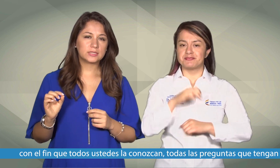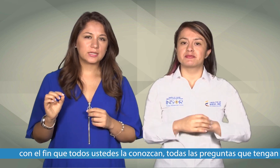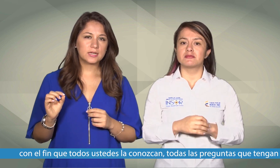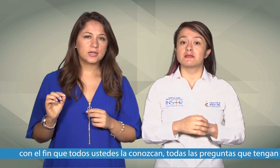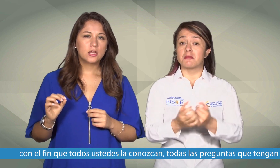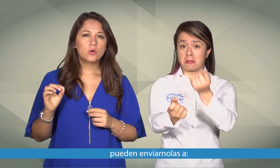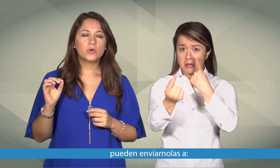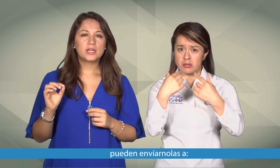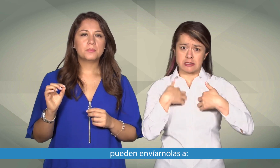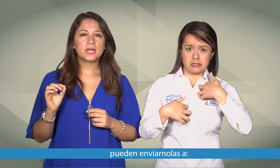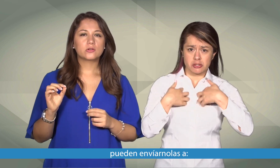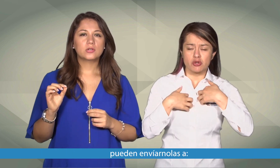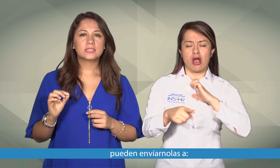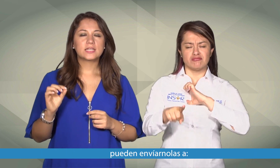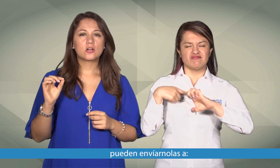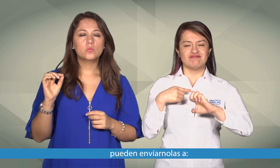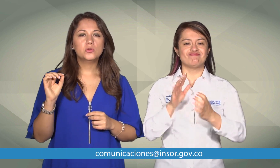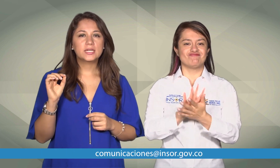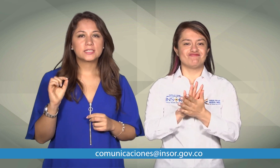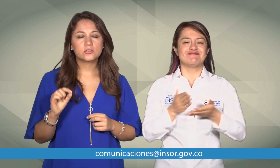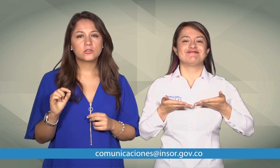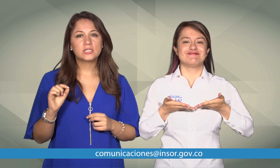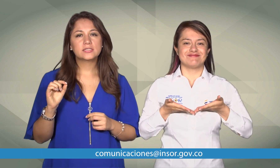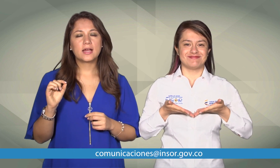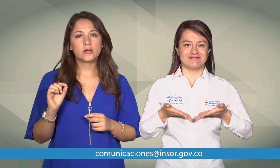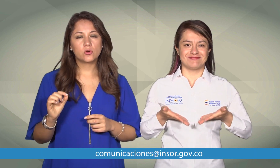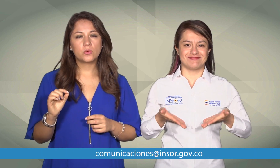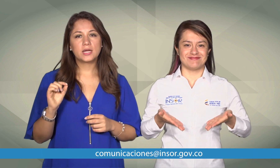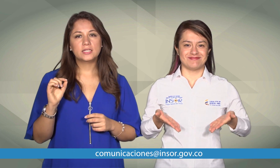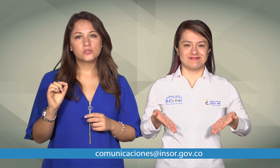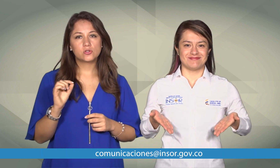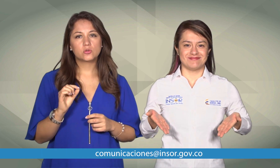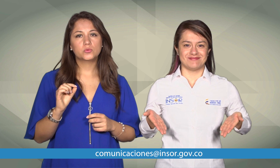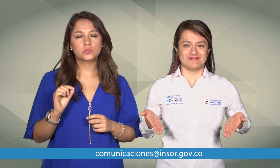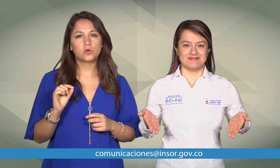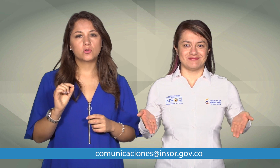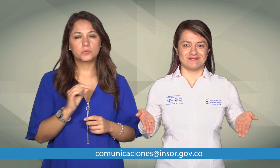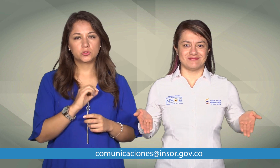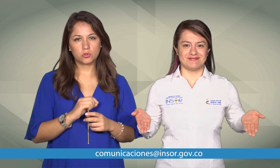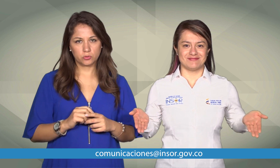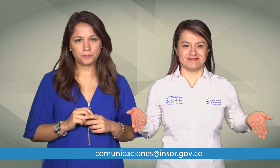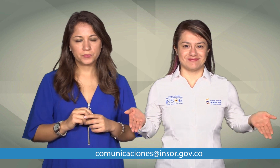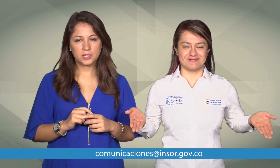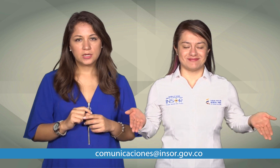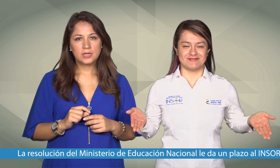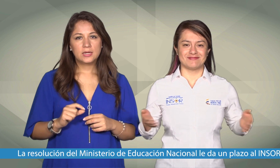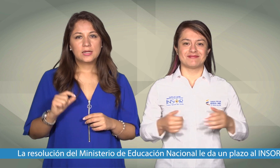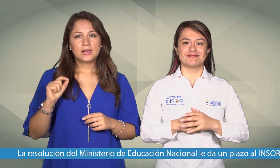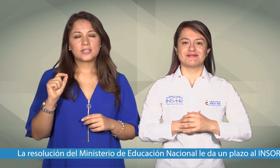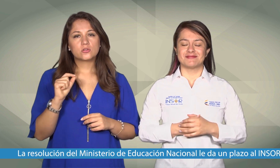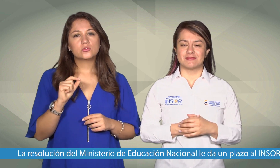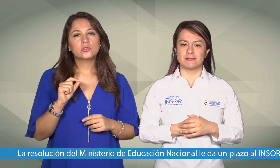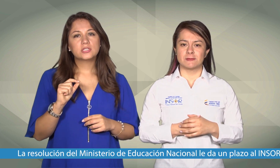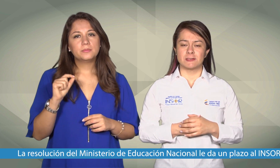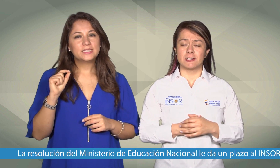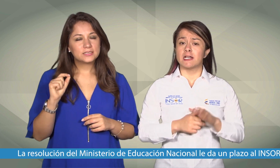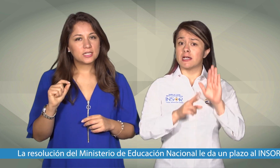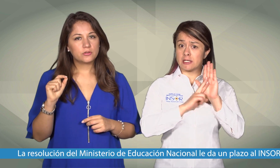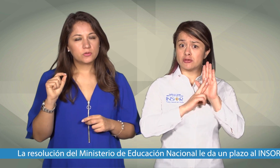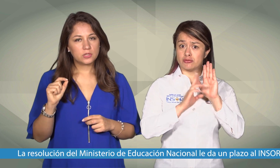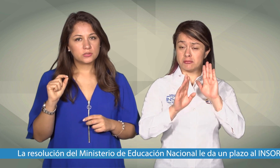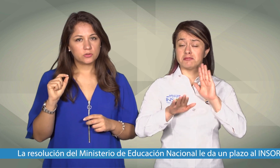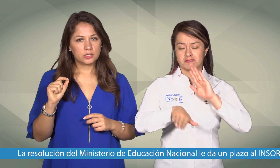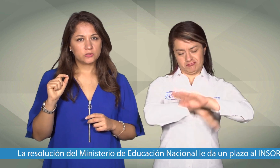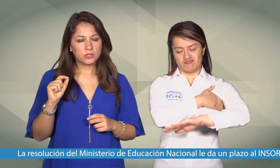resolución del